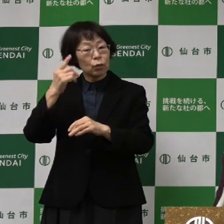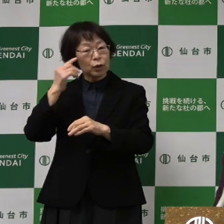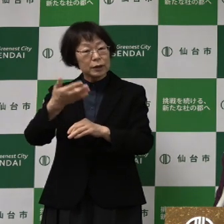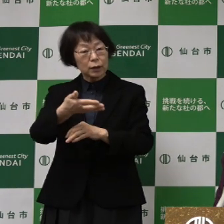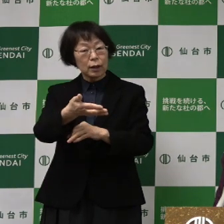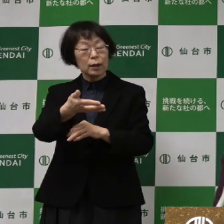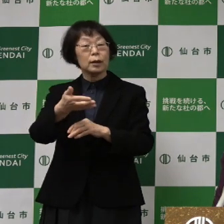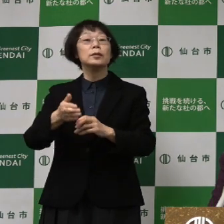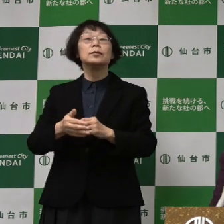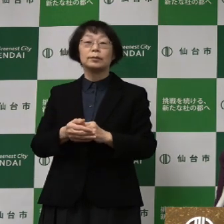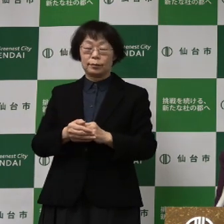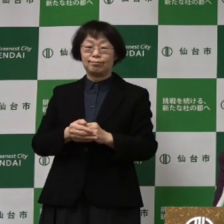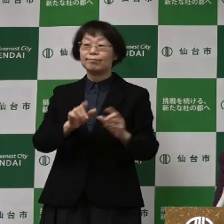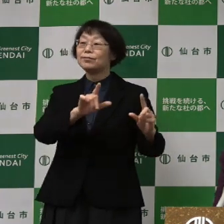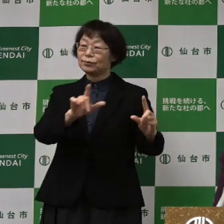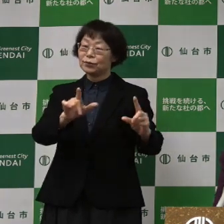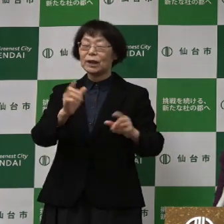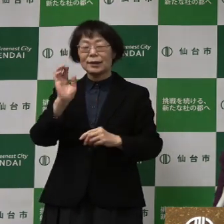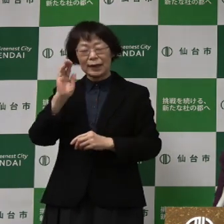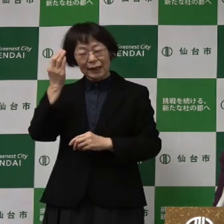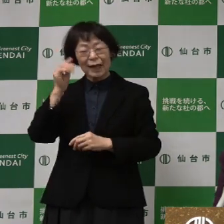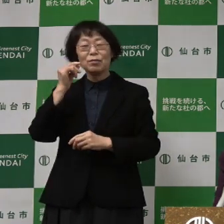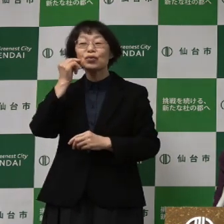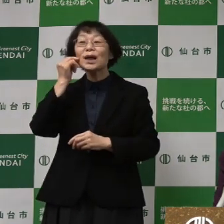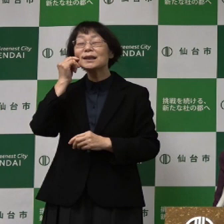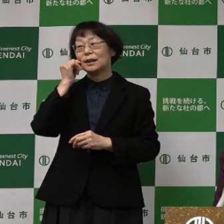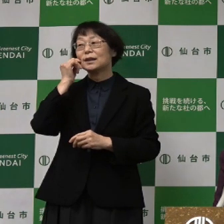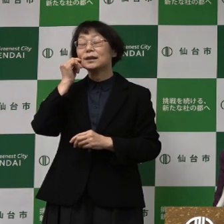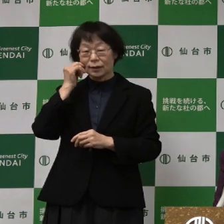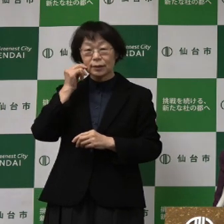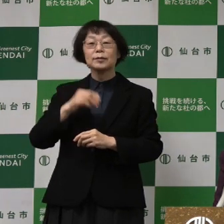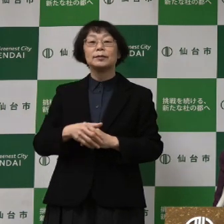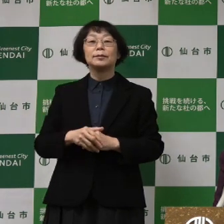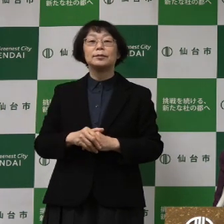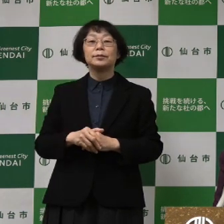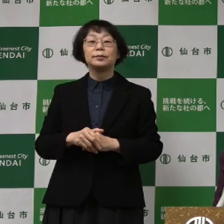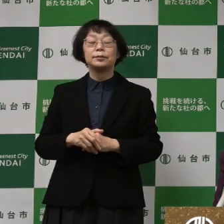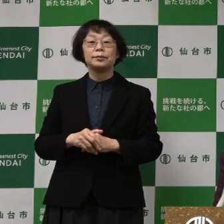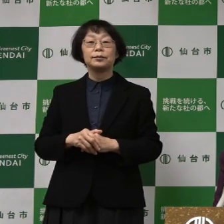ますでしょうか。 なかなか難しいところですね。